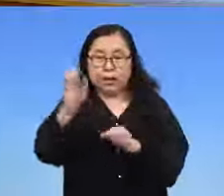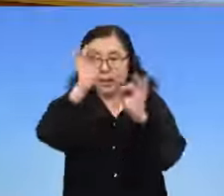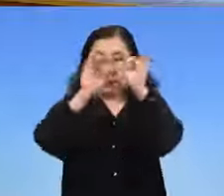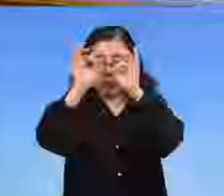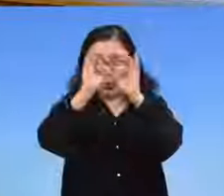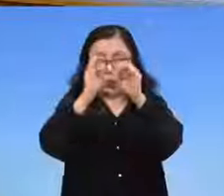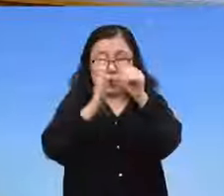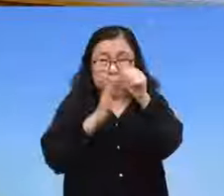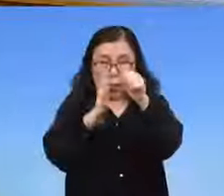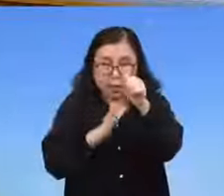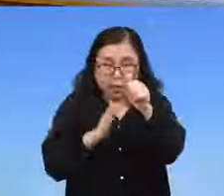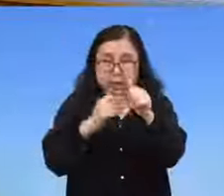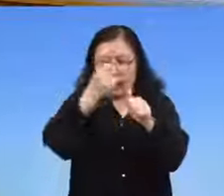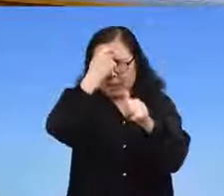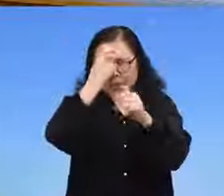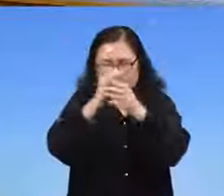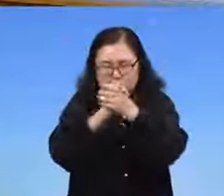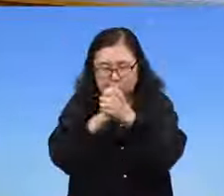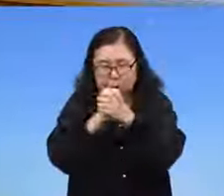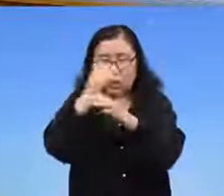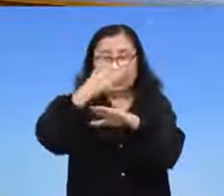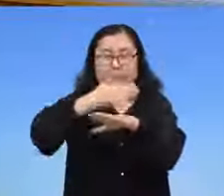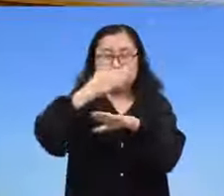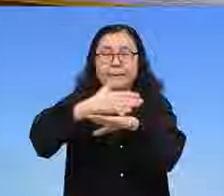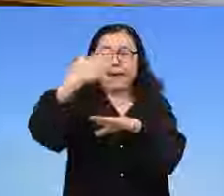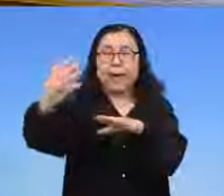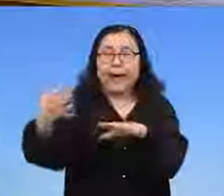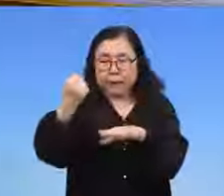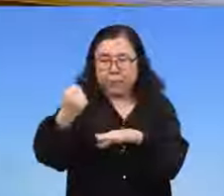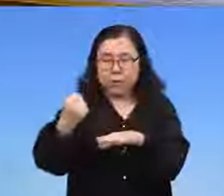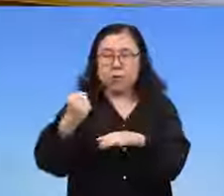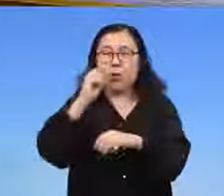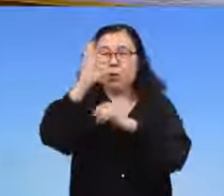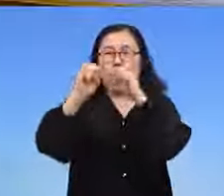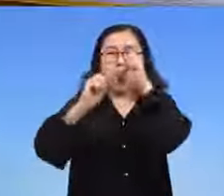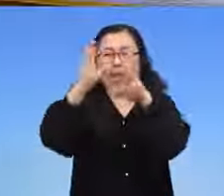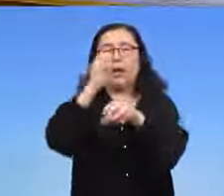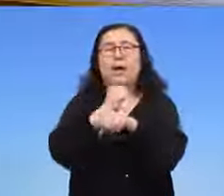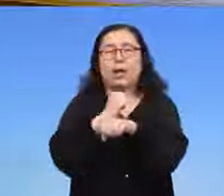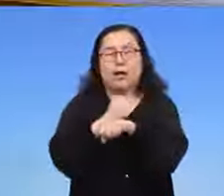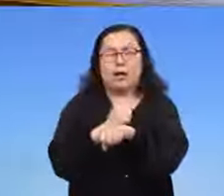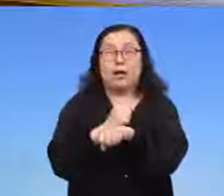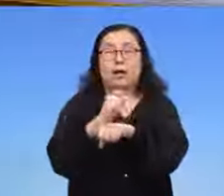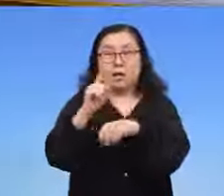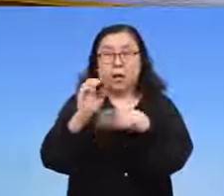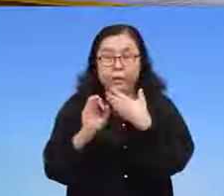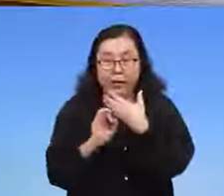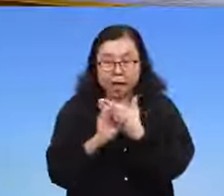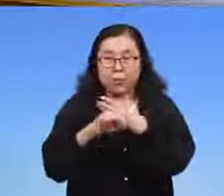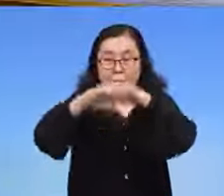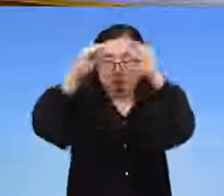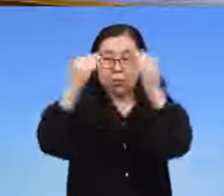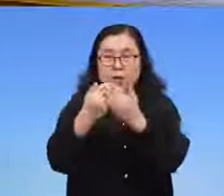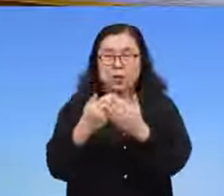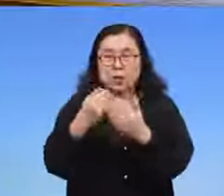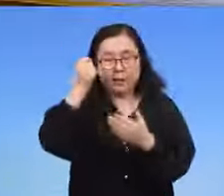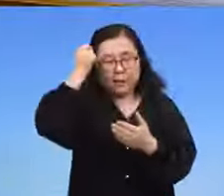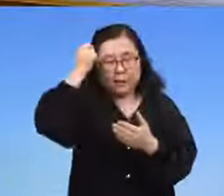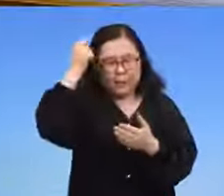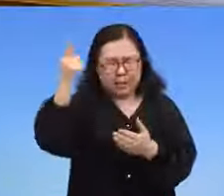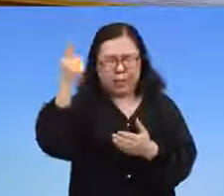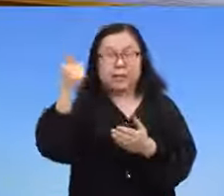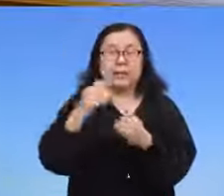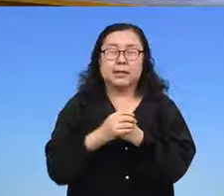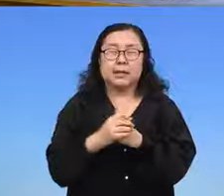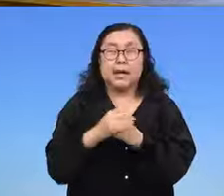감사함으로 하나님께 아뢰라. 하나님께 기도와 간구를 아뢰는데 어떻게 해요? 감사함으로 하나님께 아뢰라. 그리하면 모든